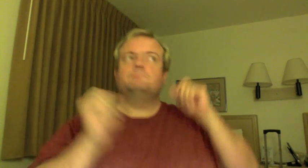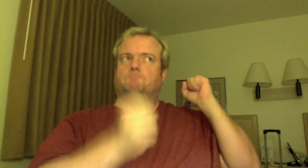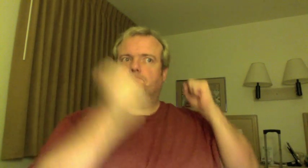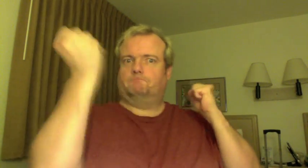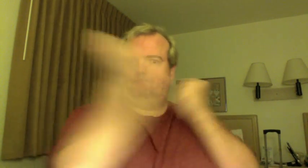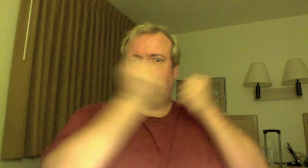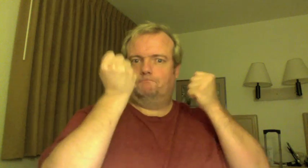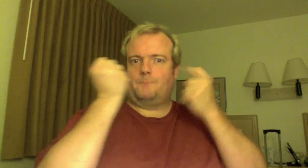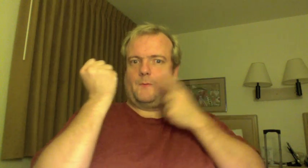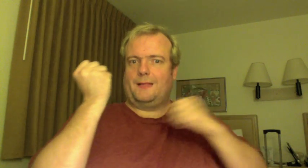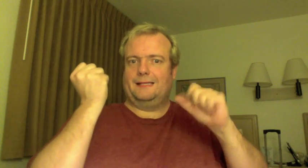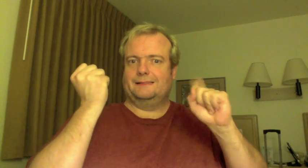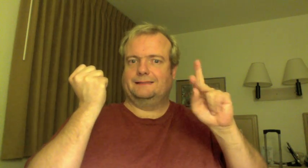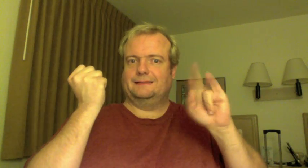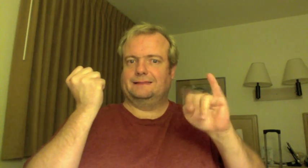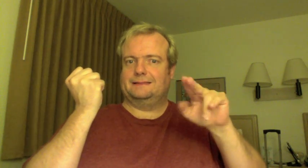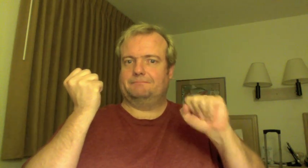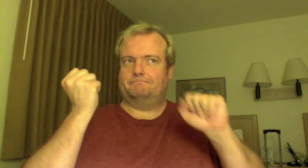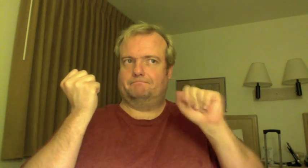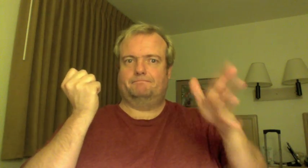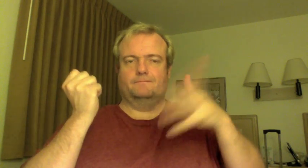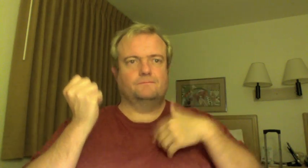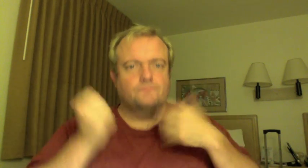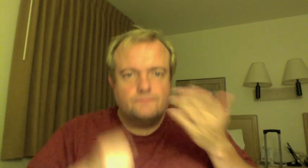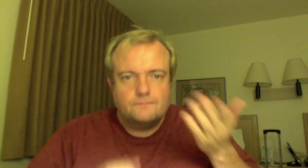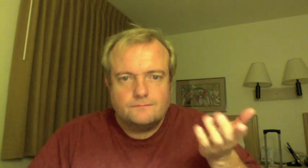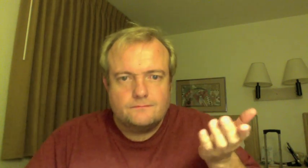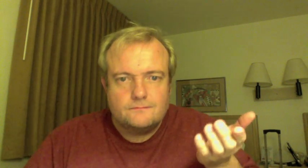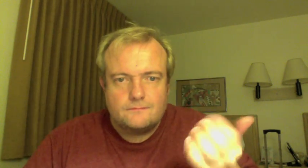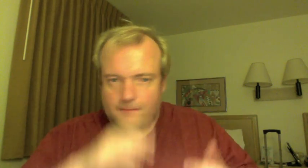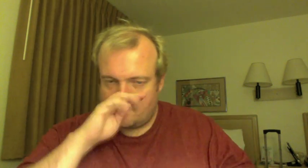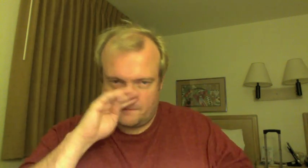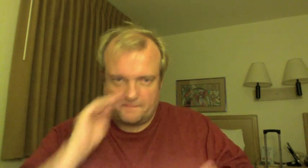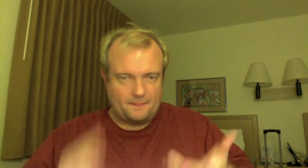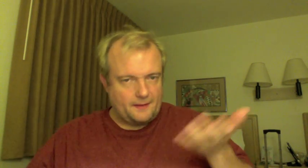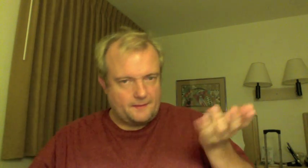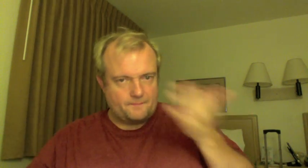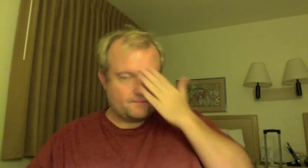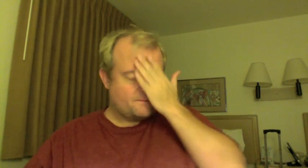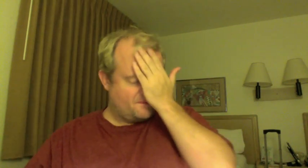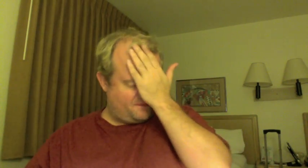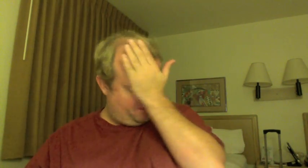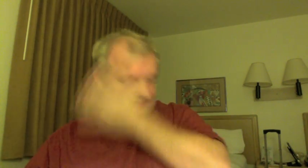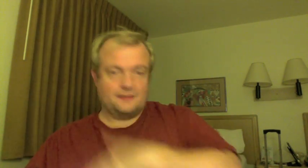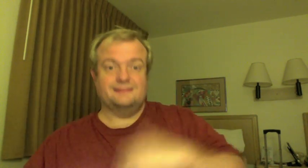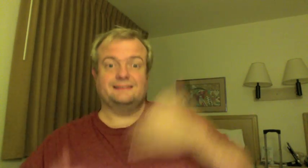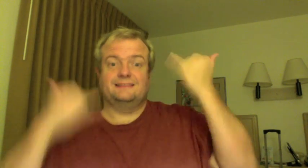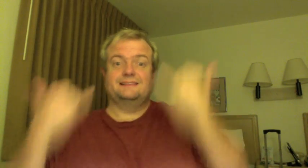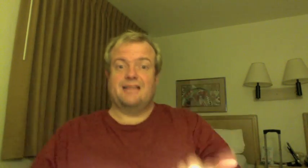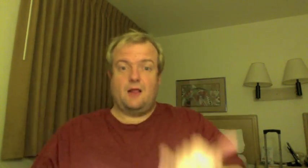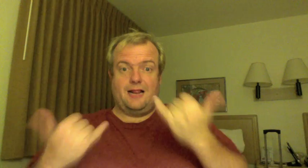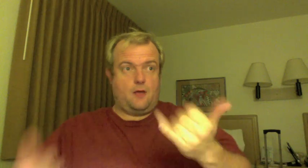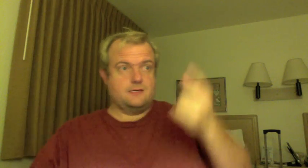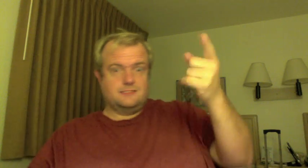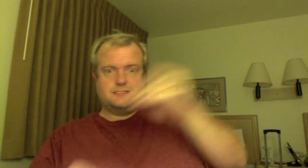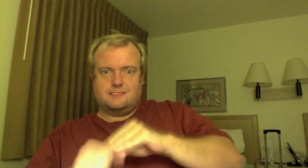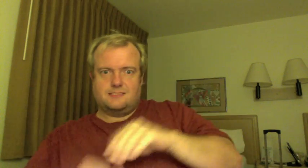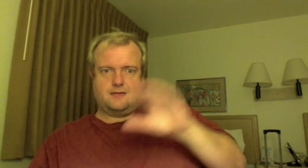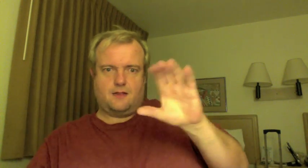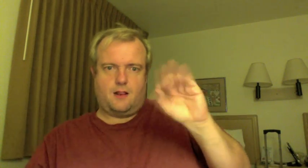来的那种定义。 I wasn't satisfied with the welded seams and the smoothness of the steel structure. 它那种平滑度啊，我都觉得还没达到我